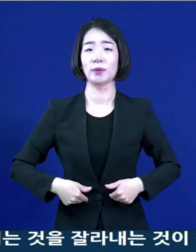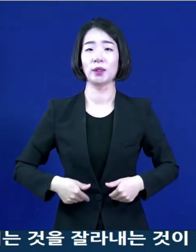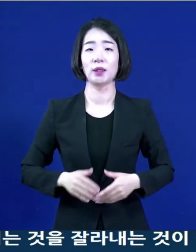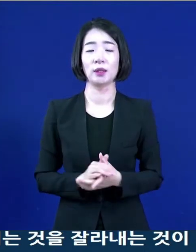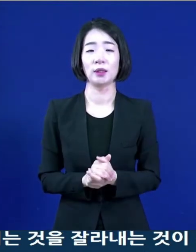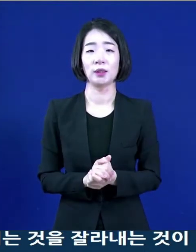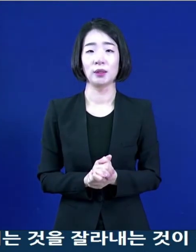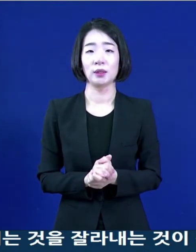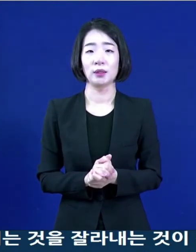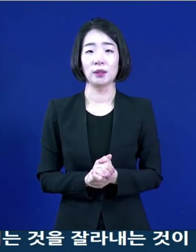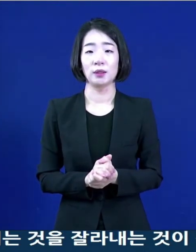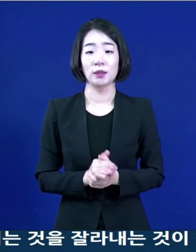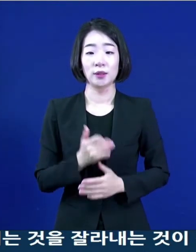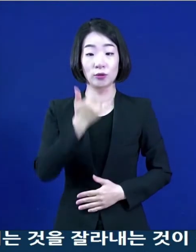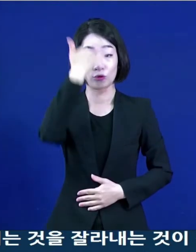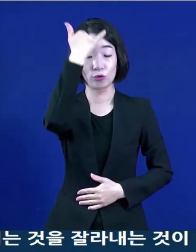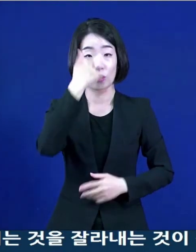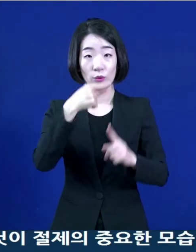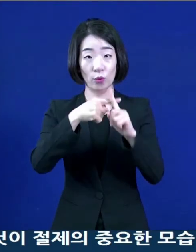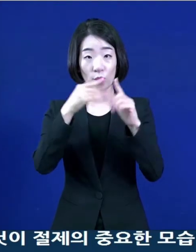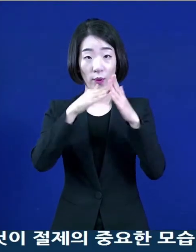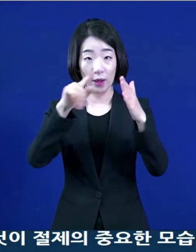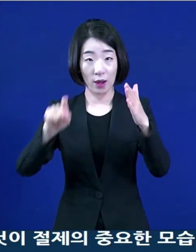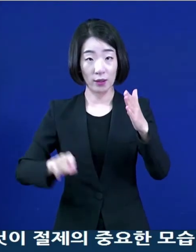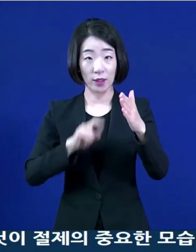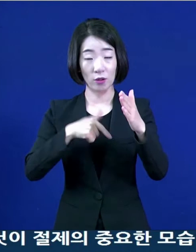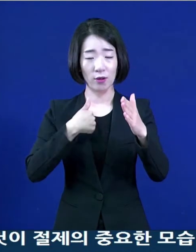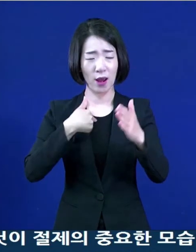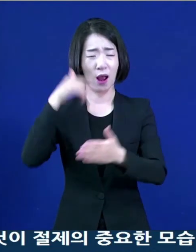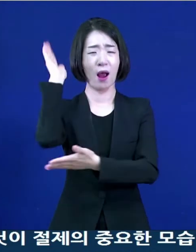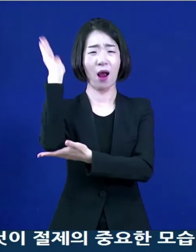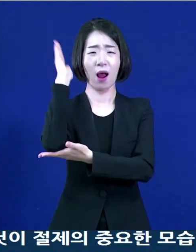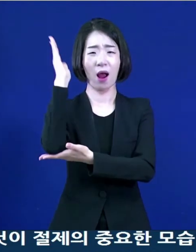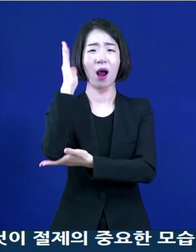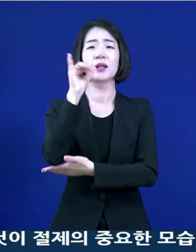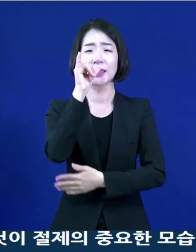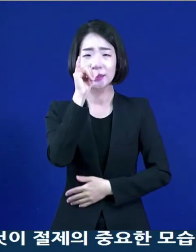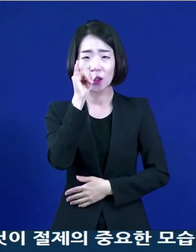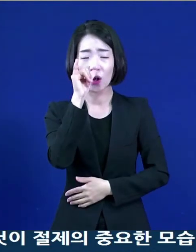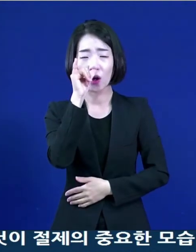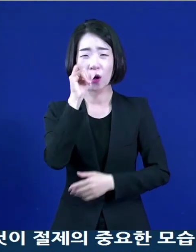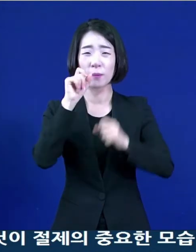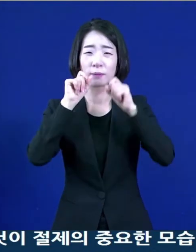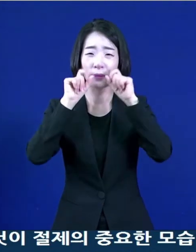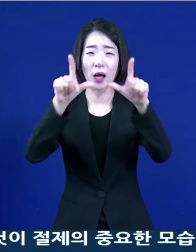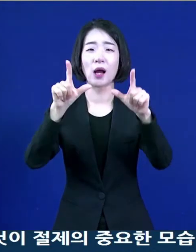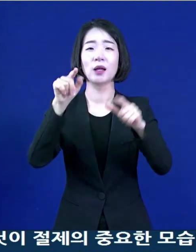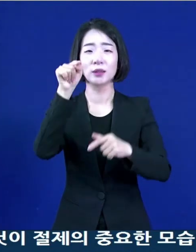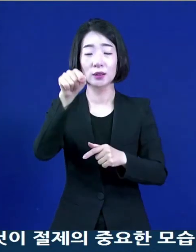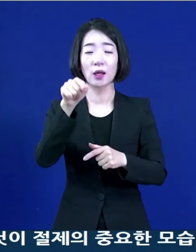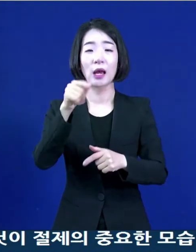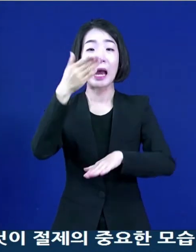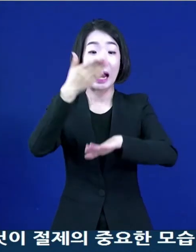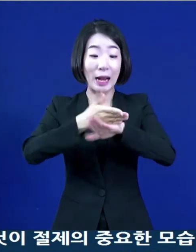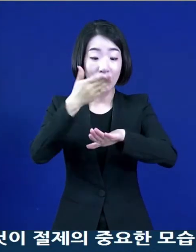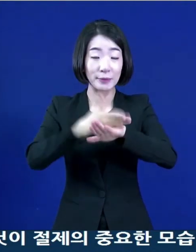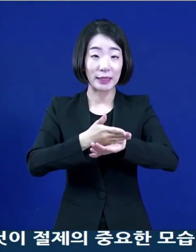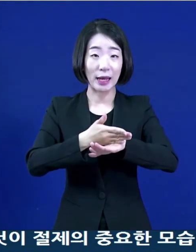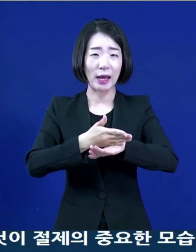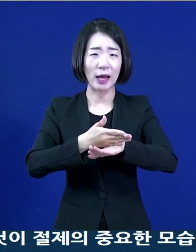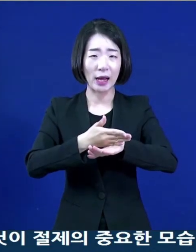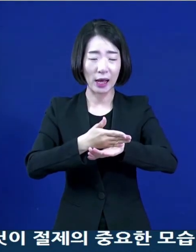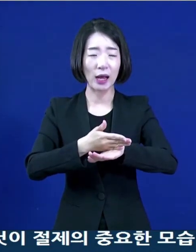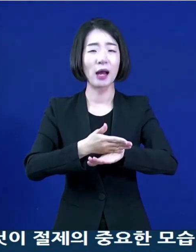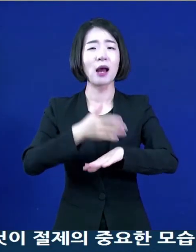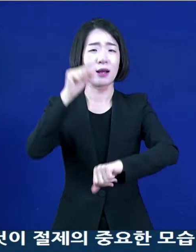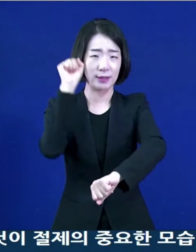제가 충영교회에서 외치는 구호가 제 1번 구호가 이겁니다. 감사만 잘해도 신앙생활 잘할 수 있다.